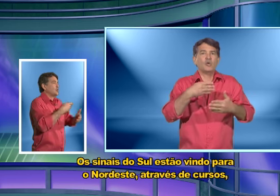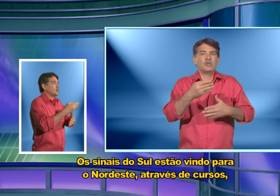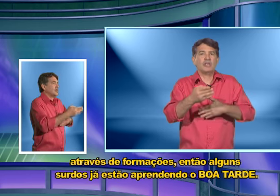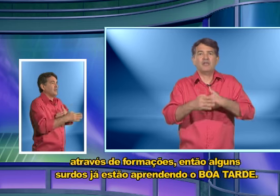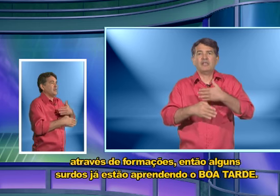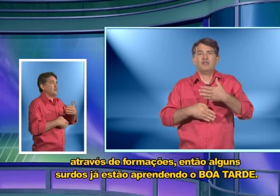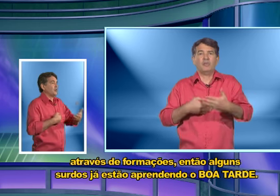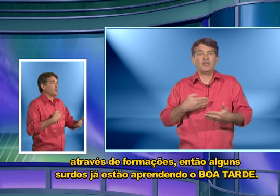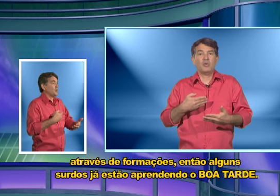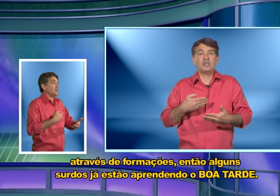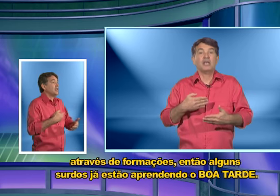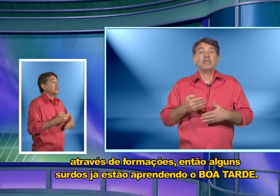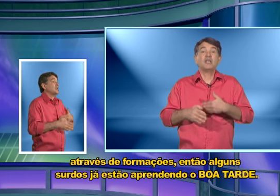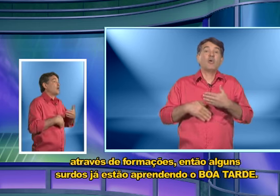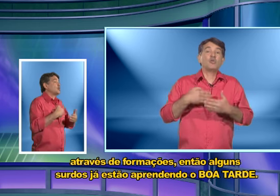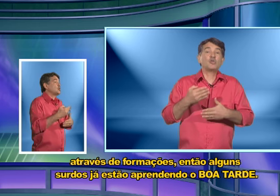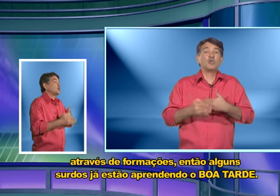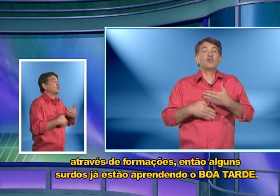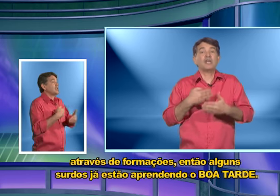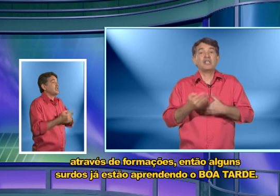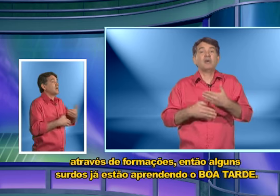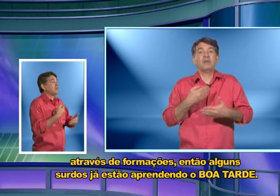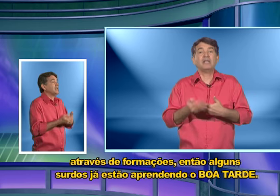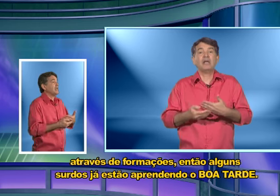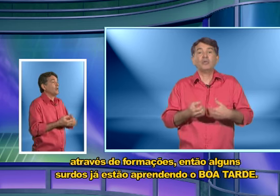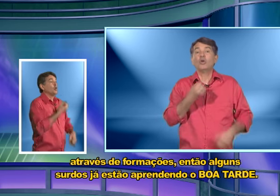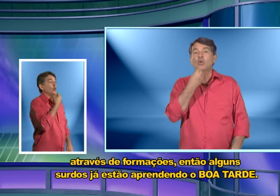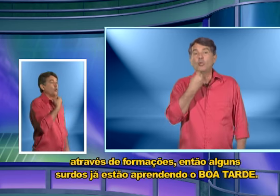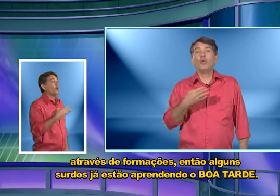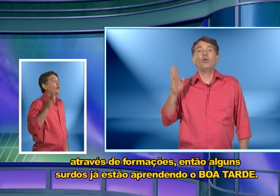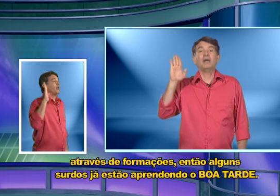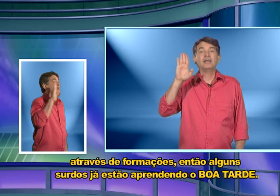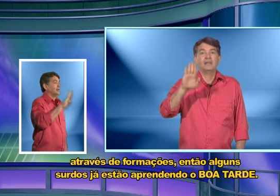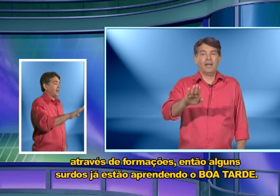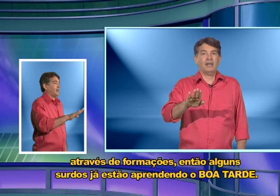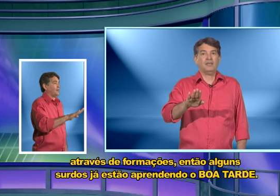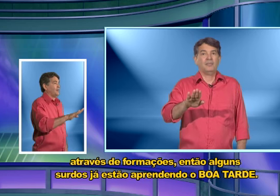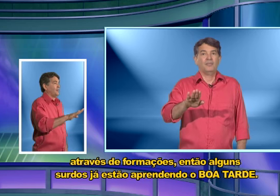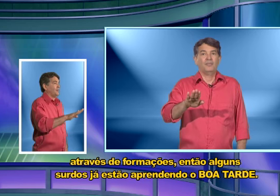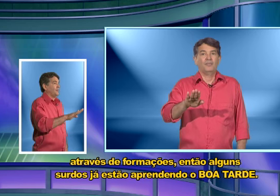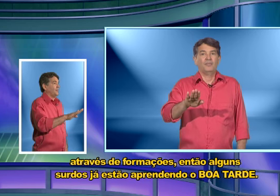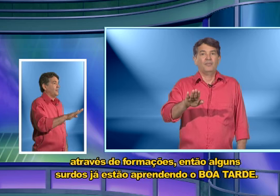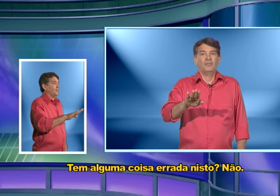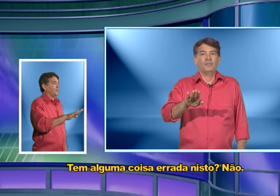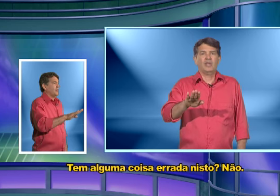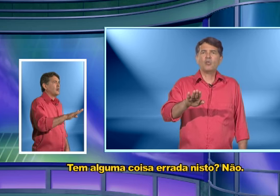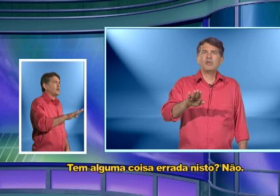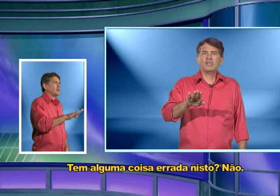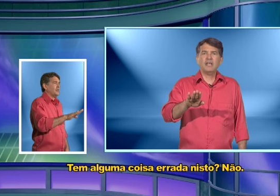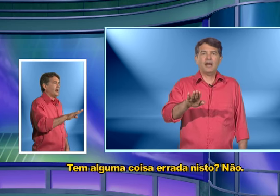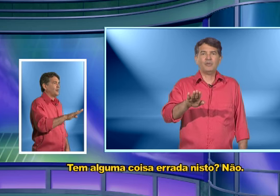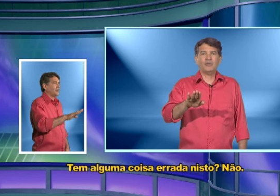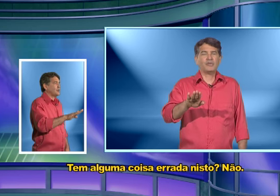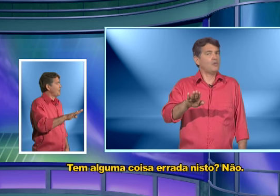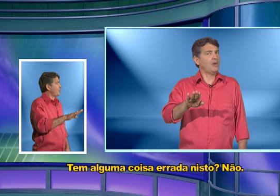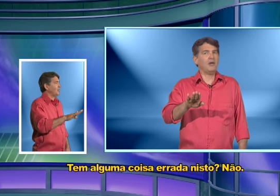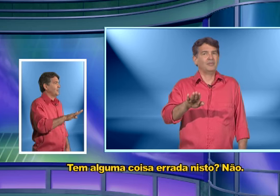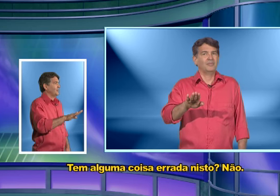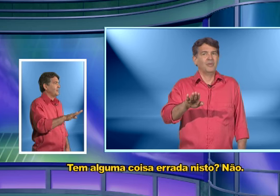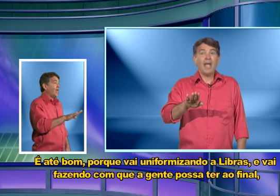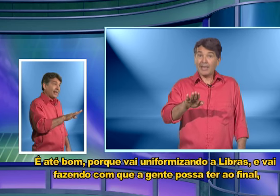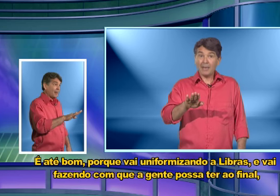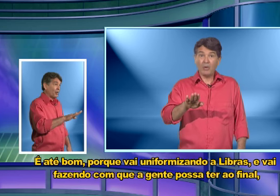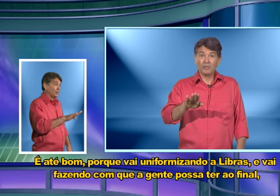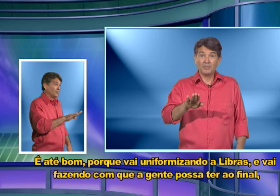de cursos, através de formações. Então, alguns surdos já estão aprendendo o boa tarde. Tem alguma coisa de errado nisso?